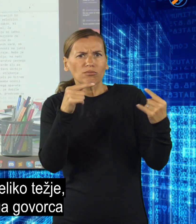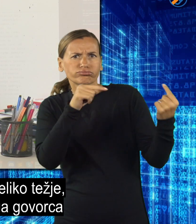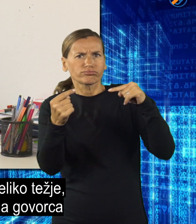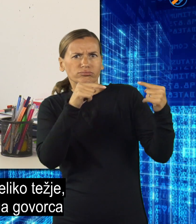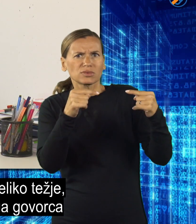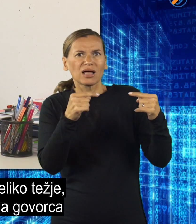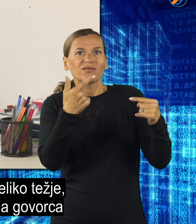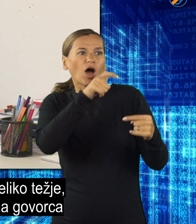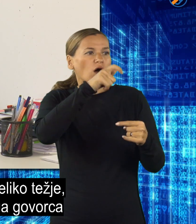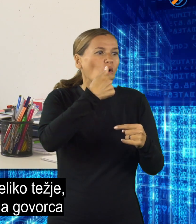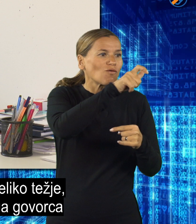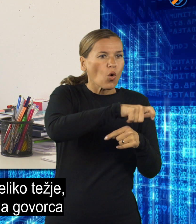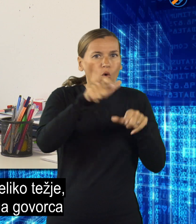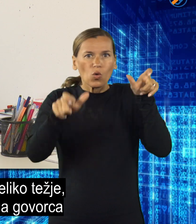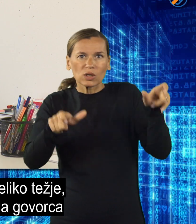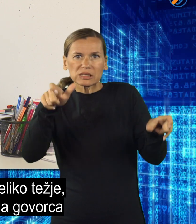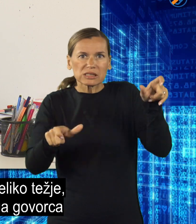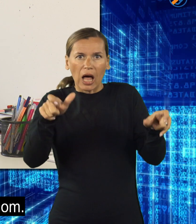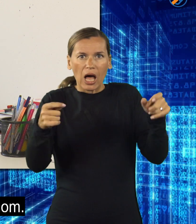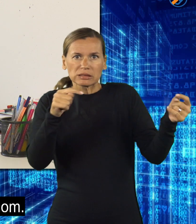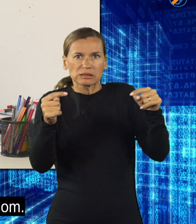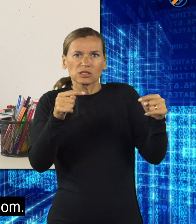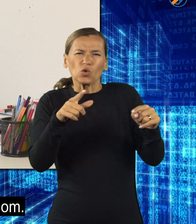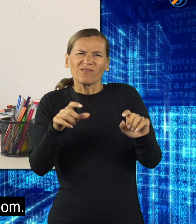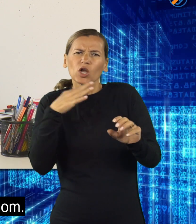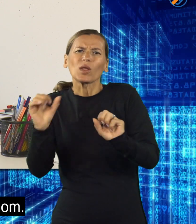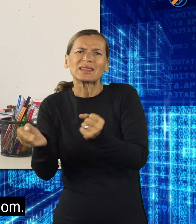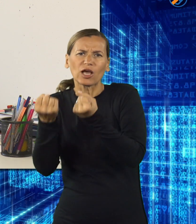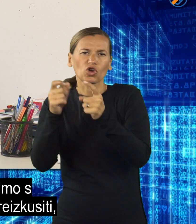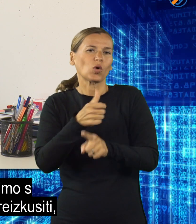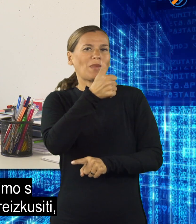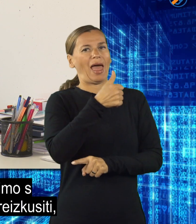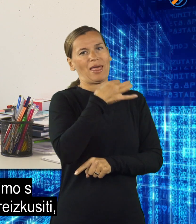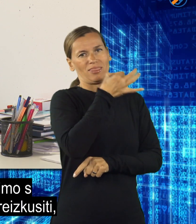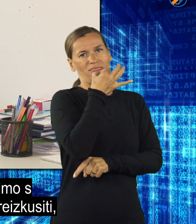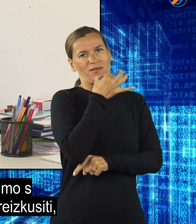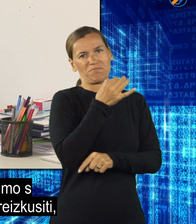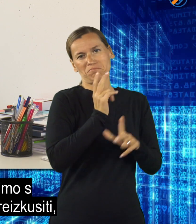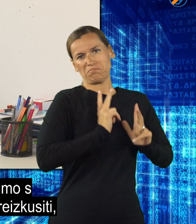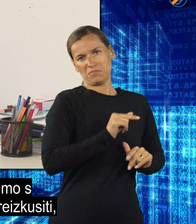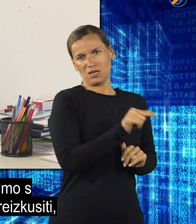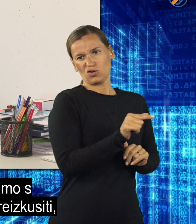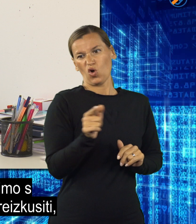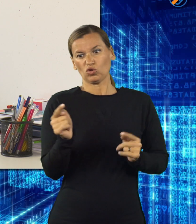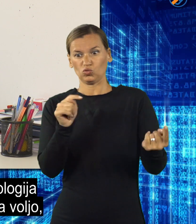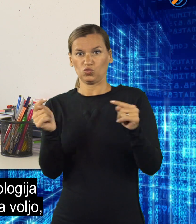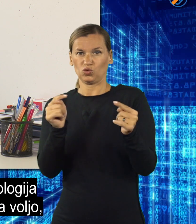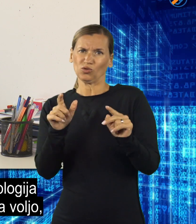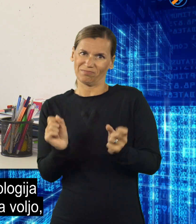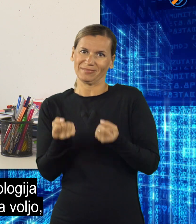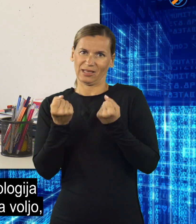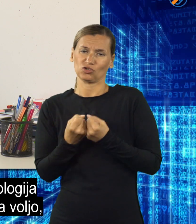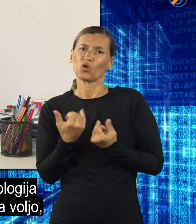veliko težje, kot če imate enega govorca za mikrofonom. Tako da želimo s tem projektom preizkusiti, kako